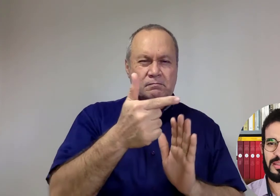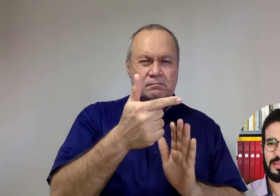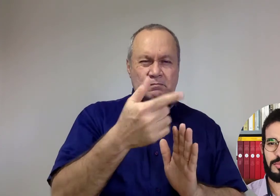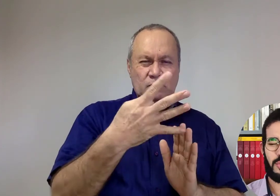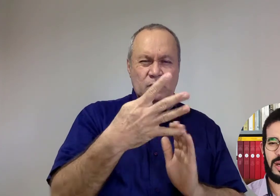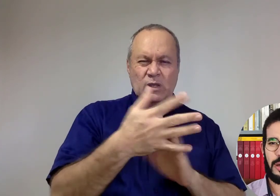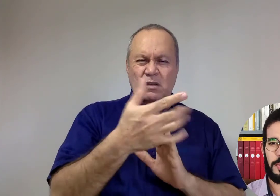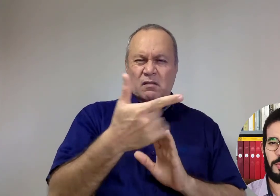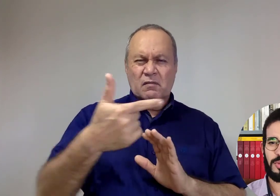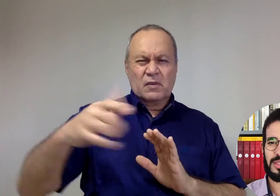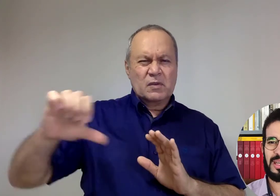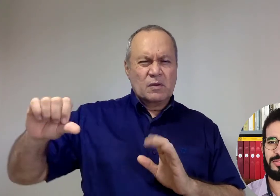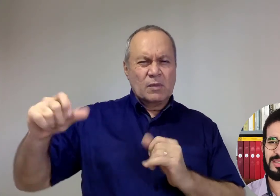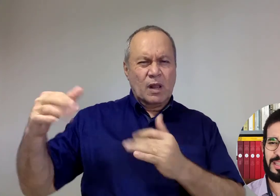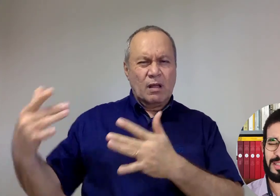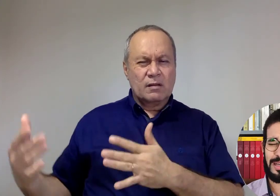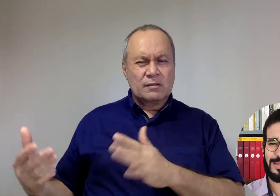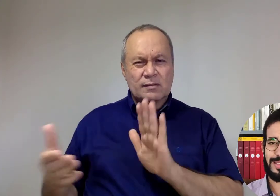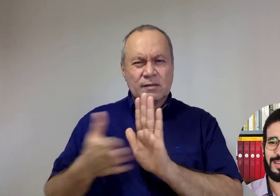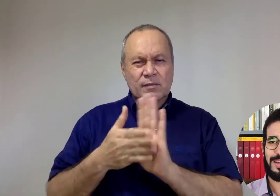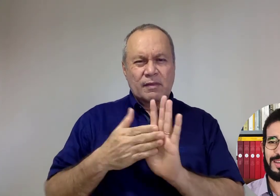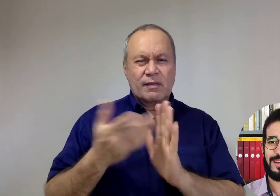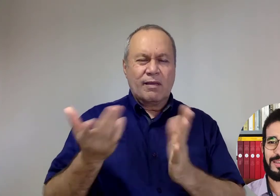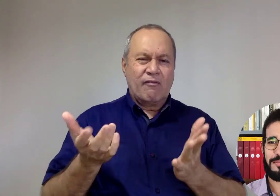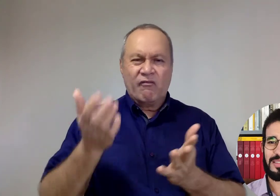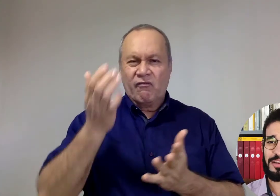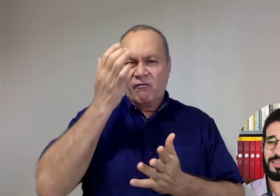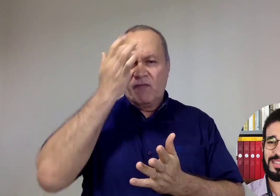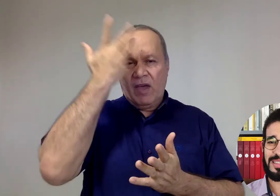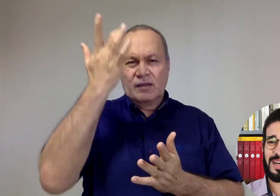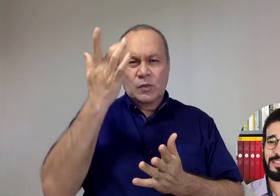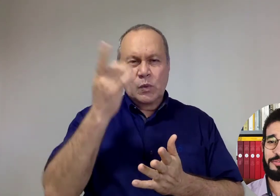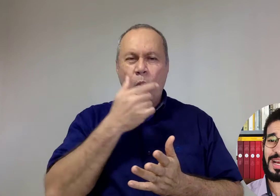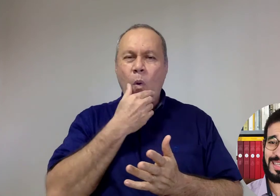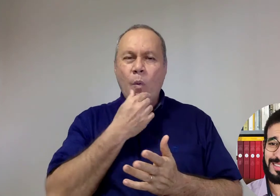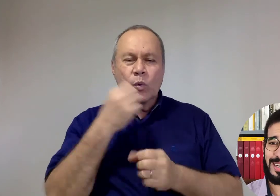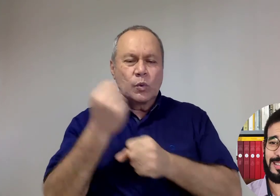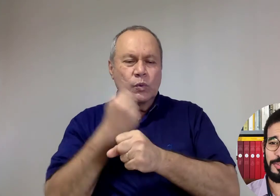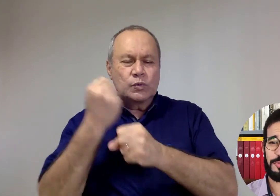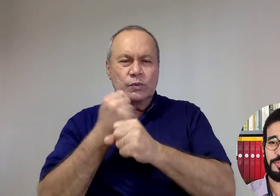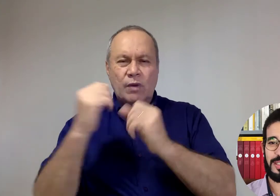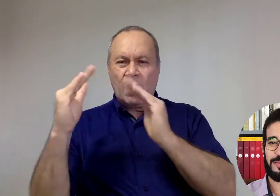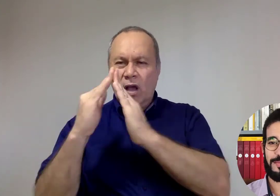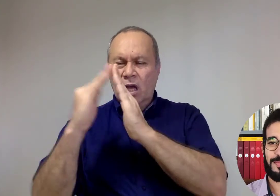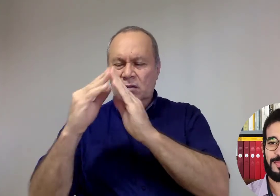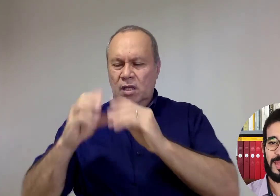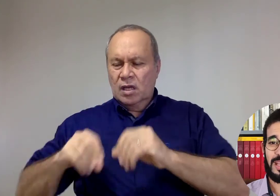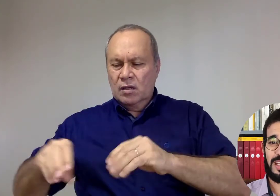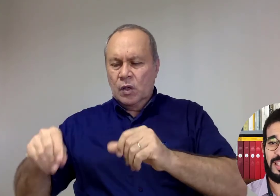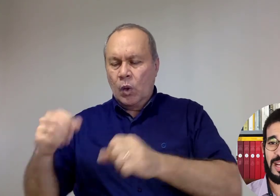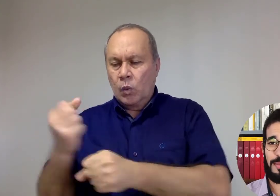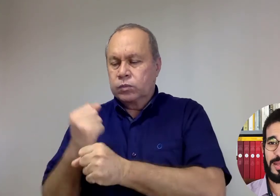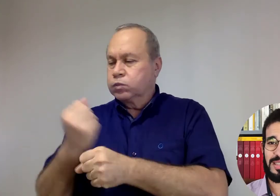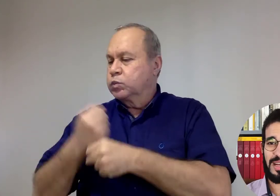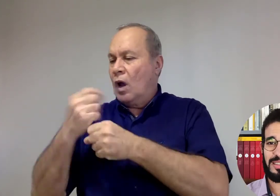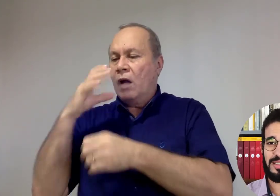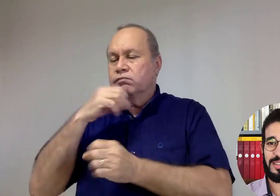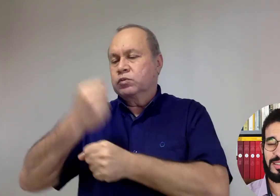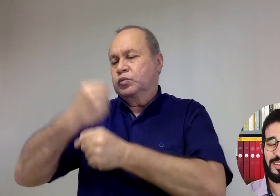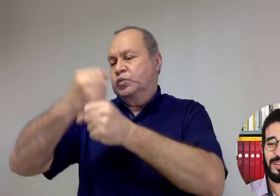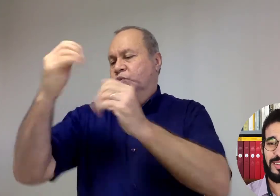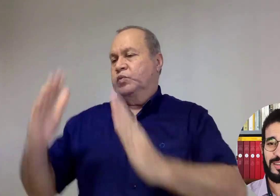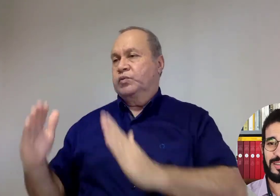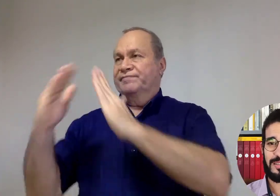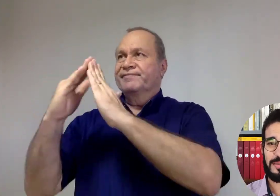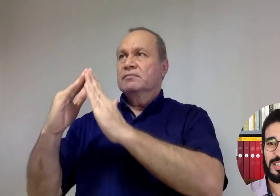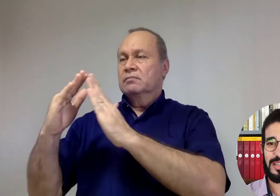muito claras. Uma é a proposta da facilidade, mas a facilidade fracassada no fim, que apesar